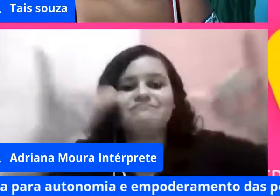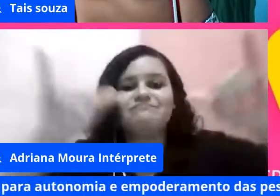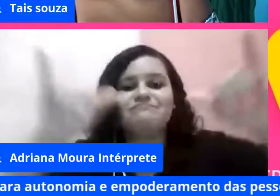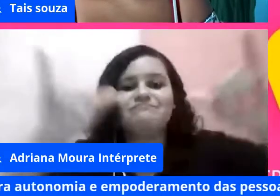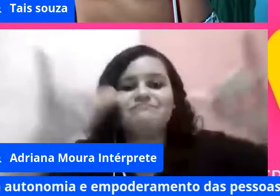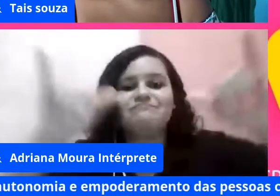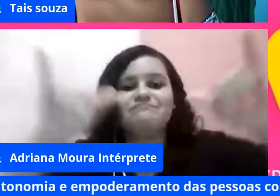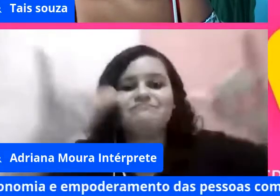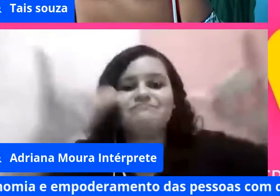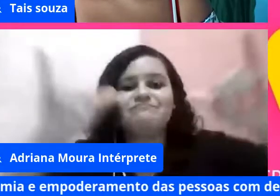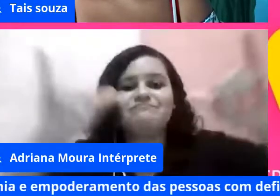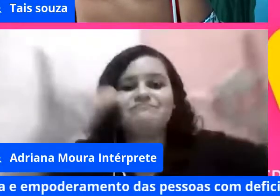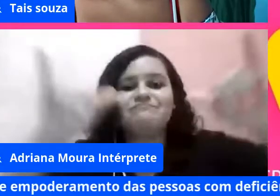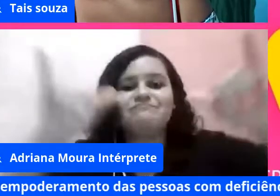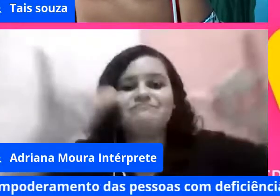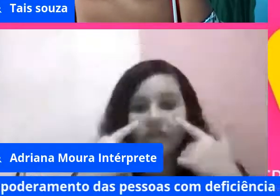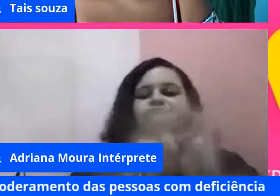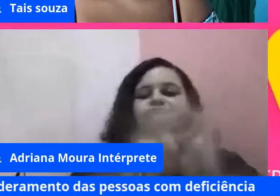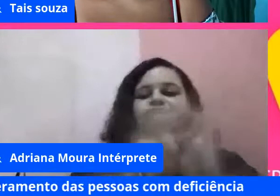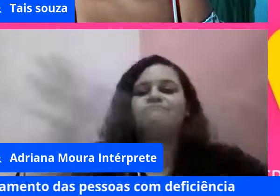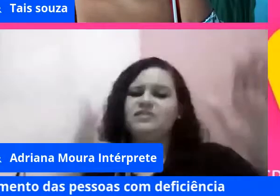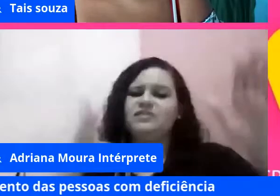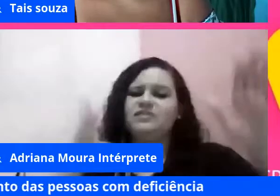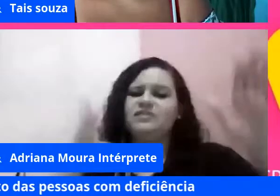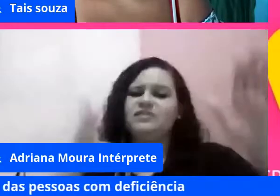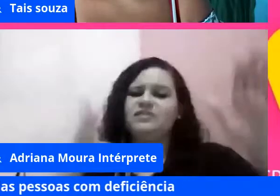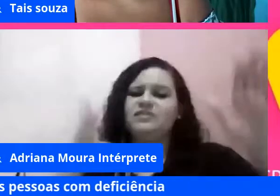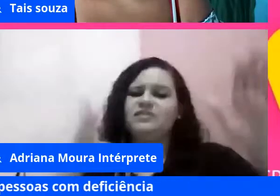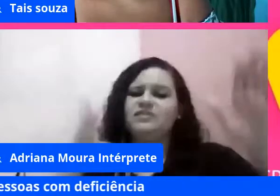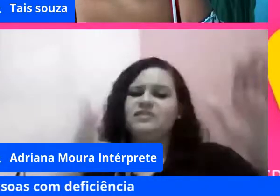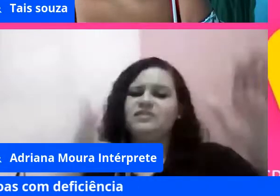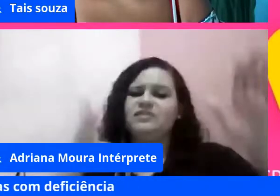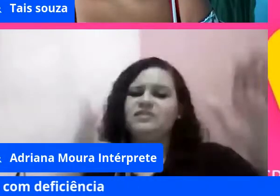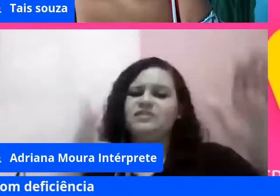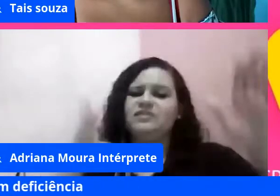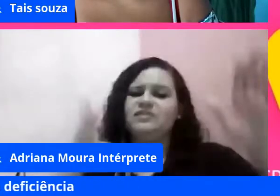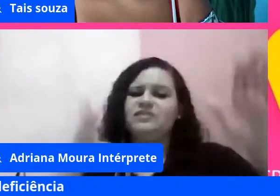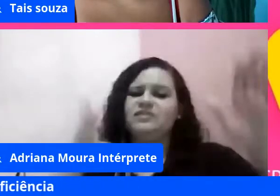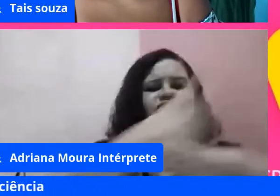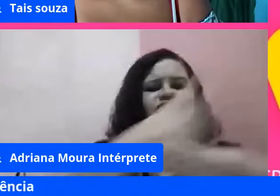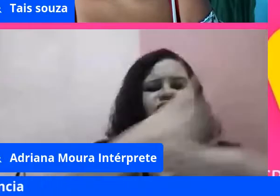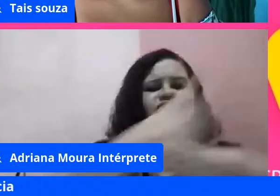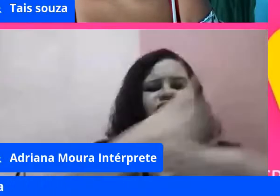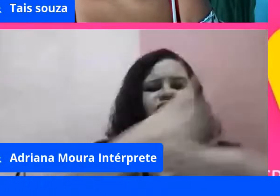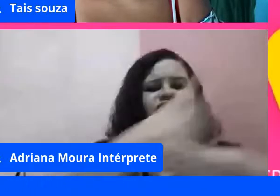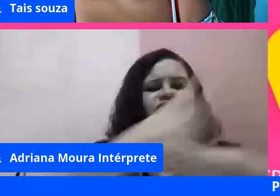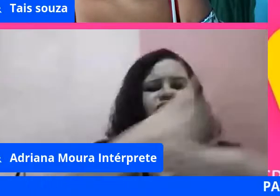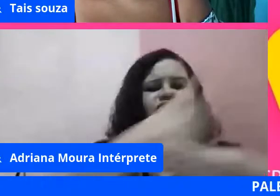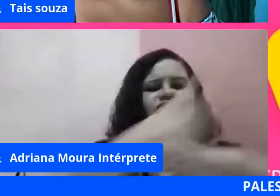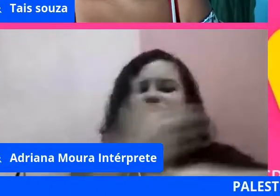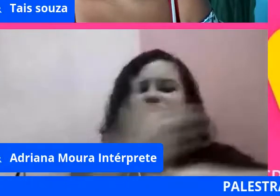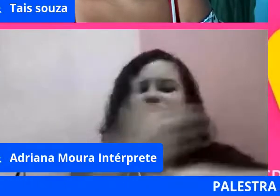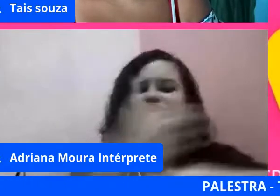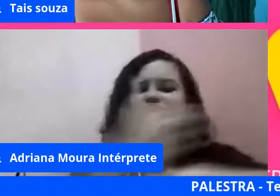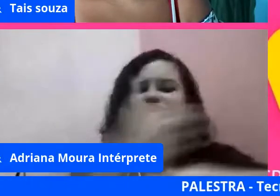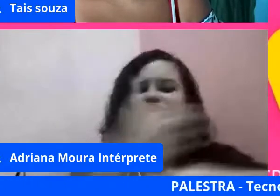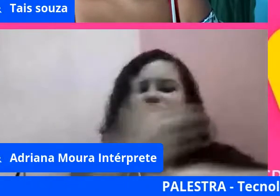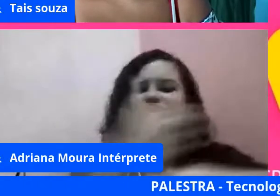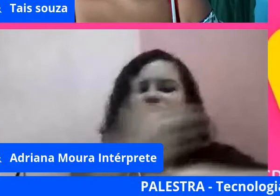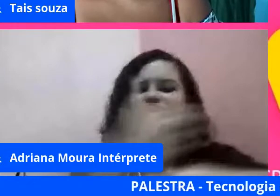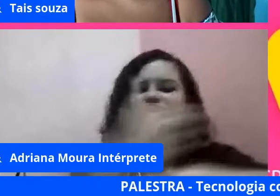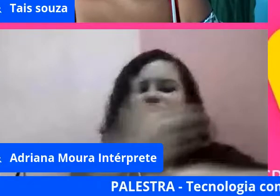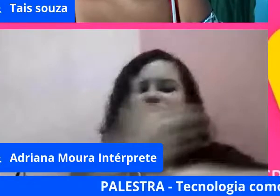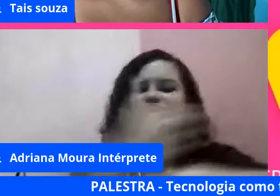tecnologia da comunicação, que ela seja acessível, ou seja, que ela traga absoluta tranquilidade, ou que ela traga, né,